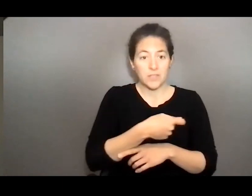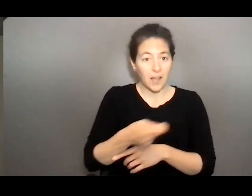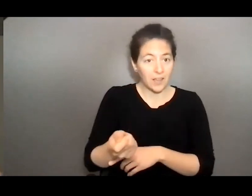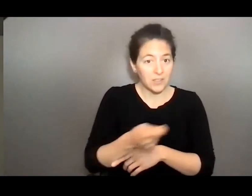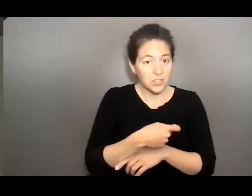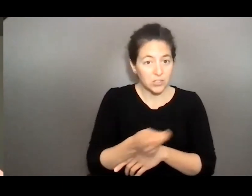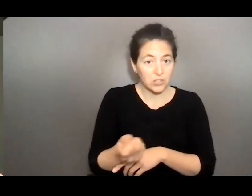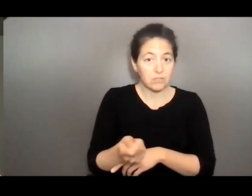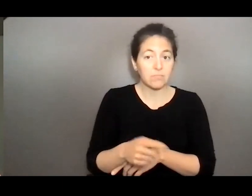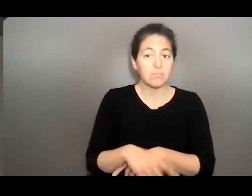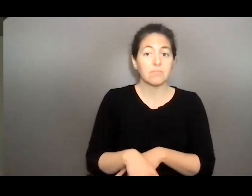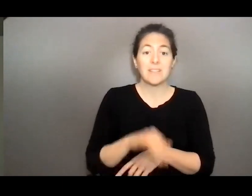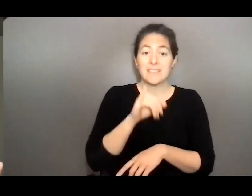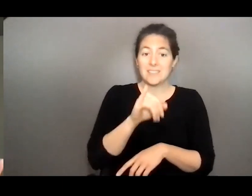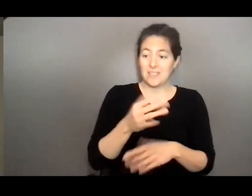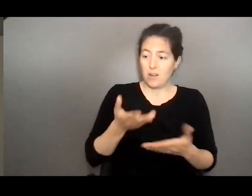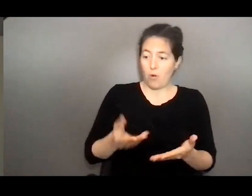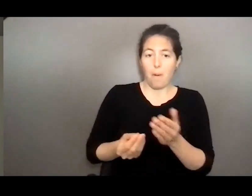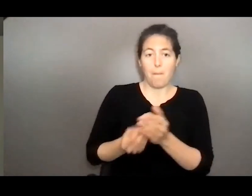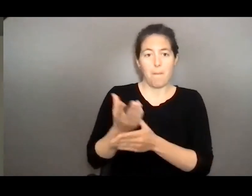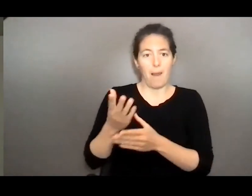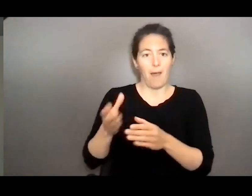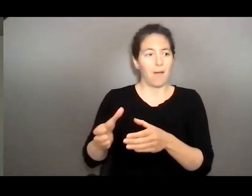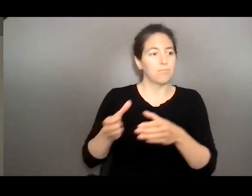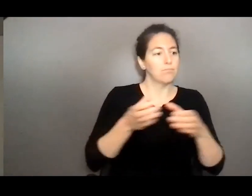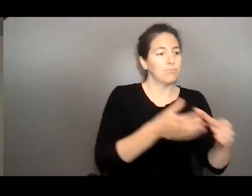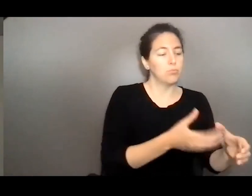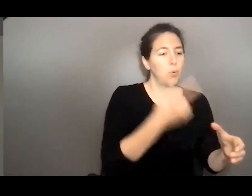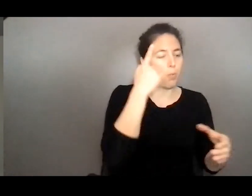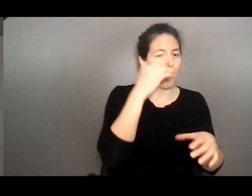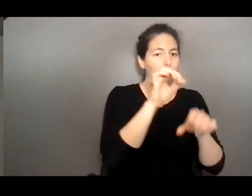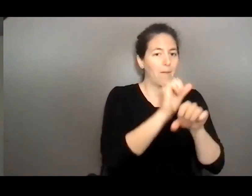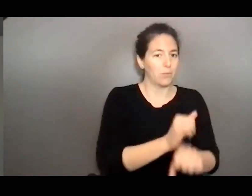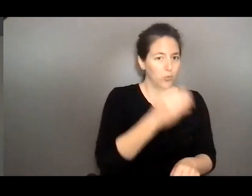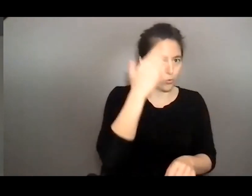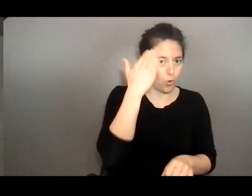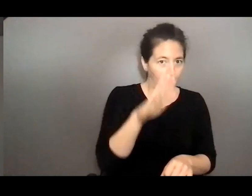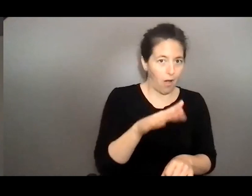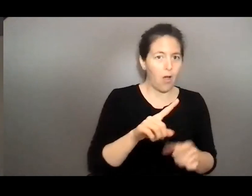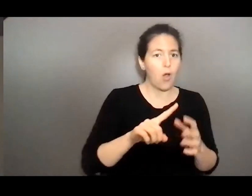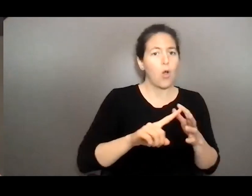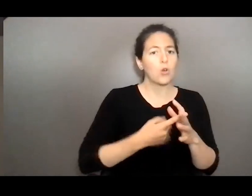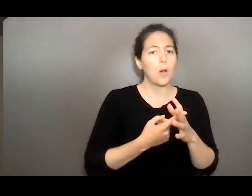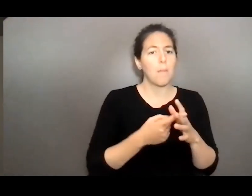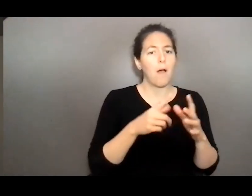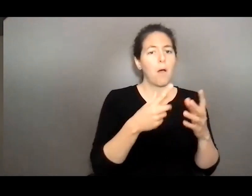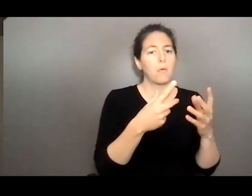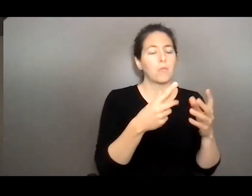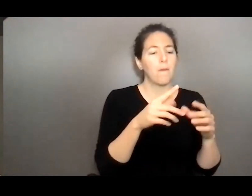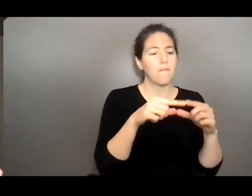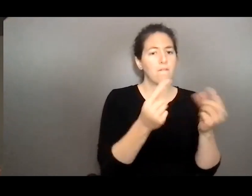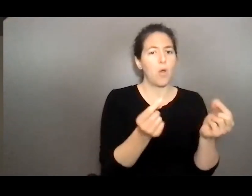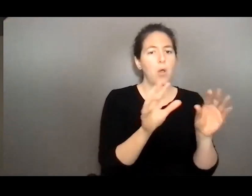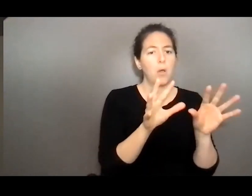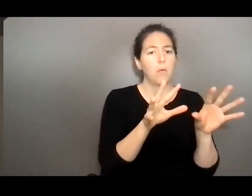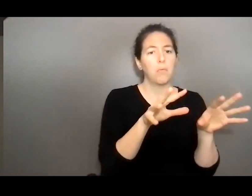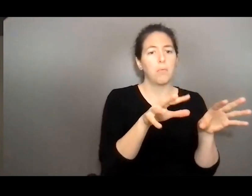vous êtes en train d'acclimater commencent à se faner, même si vous les arrosez fréquemment, ça veut dire qu'ils ne sont peut-être pas